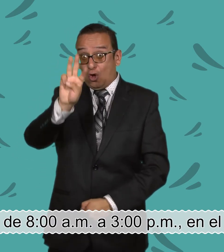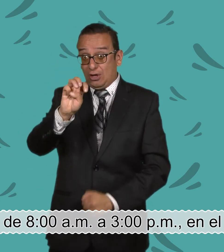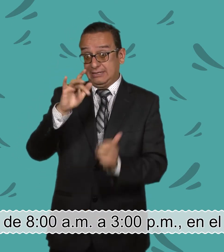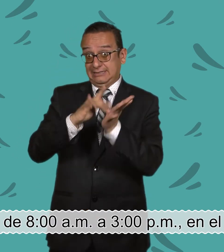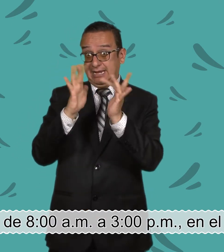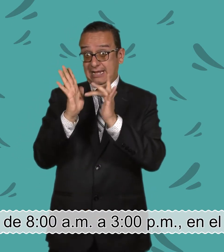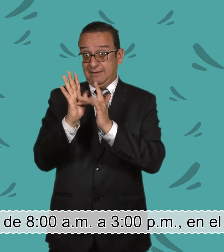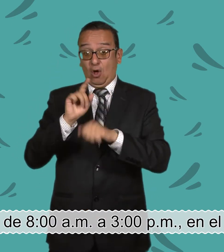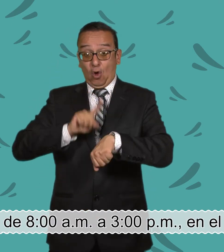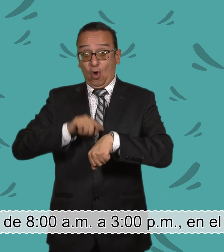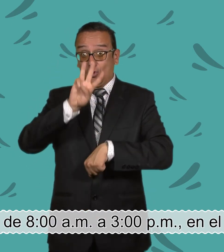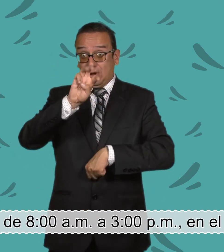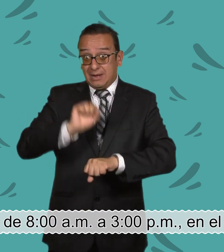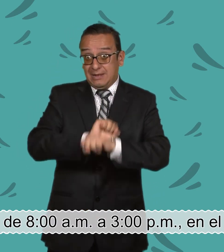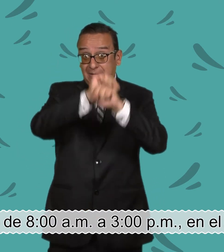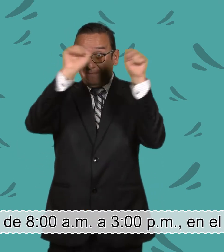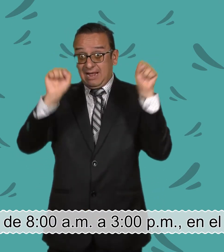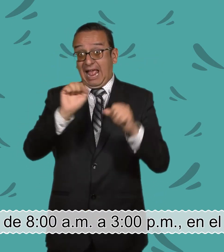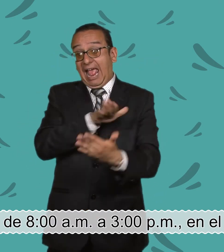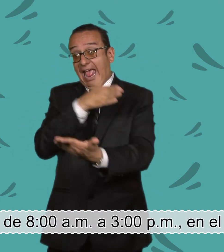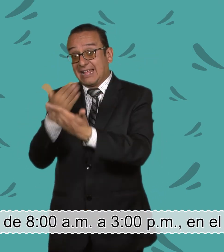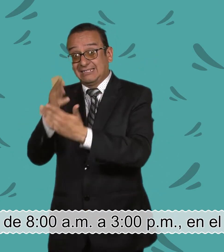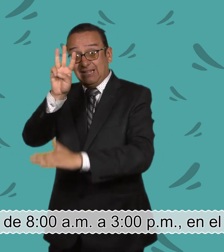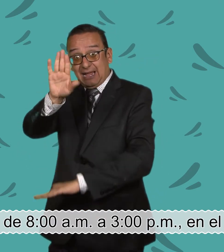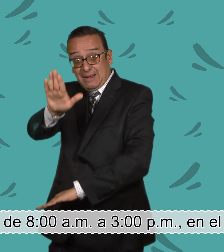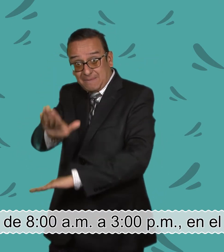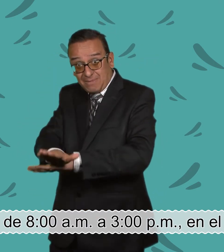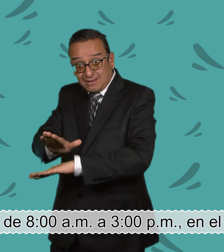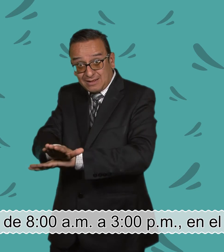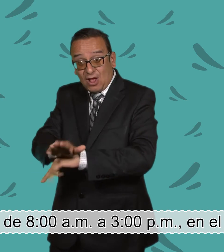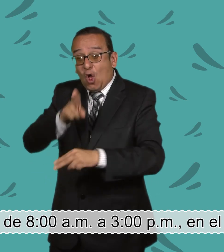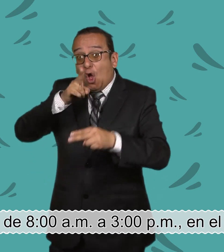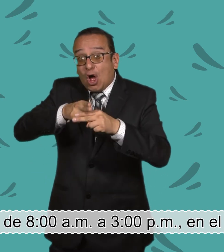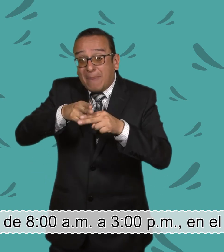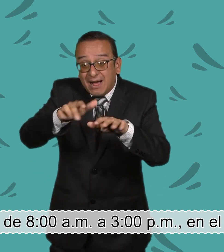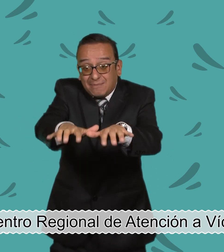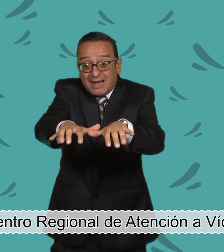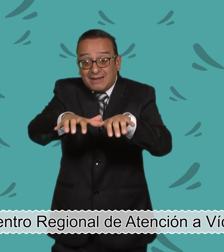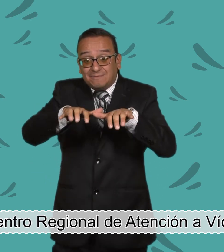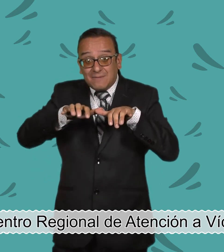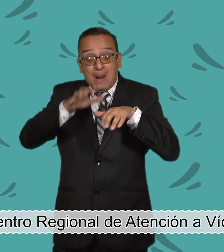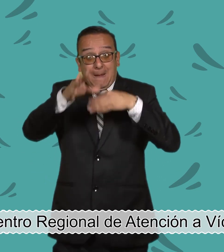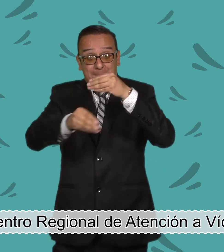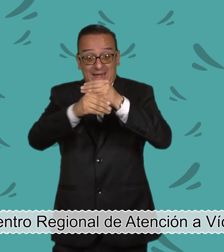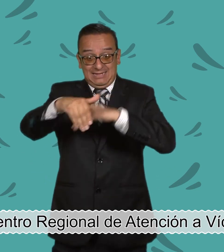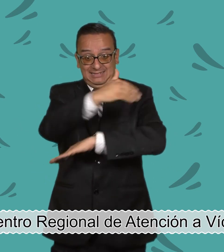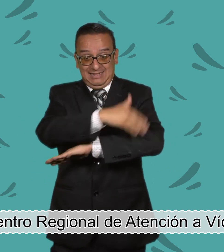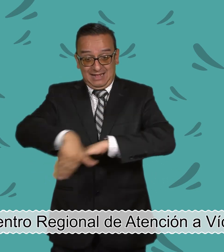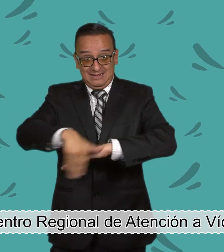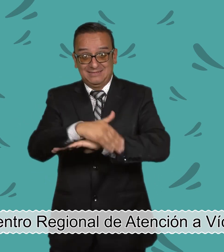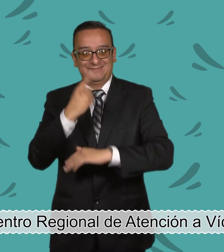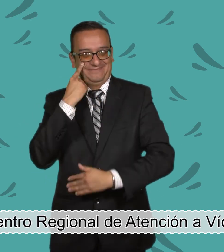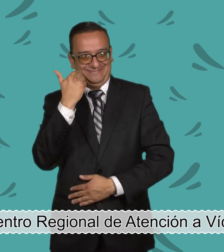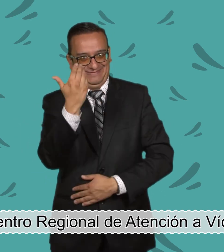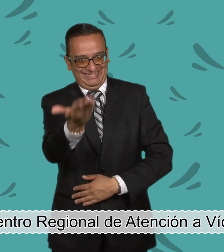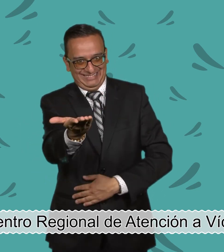2018, de 8 de la mañana a 3 de la tarde, en el Auditorio del Centro Regional de Atención a Víctimas.